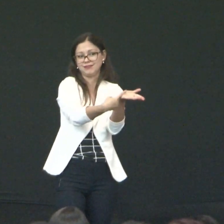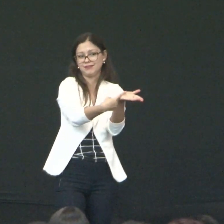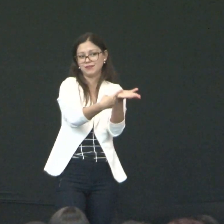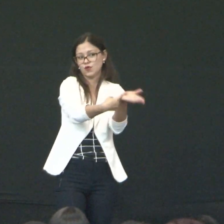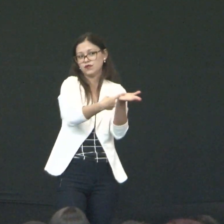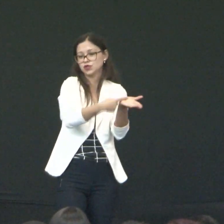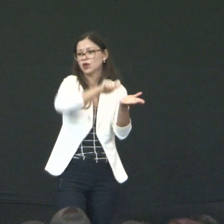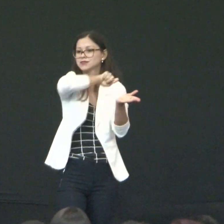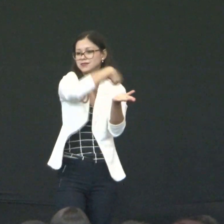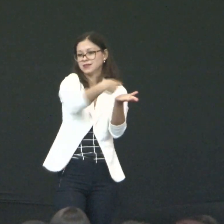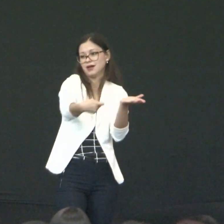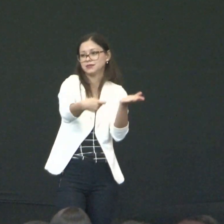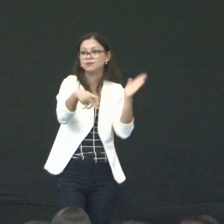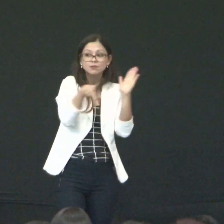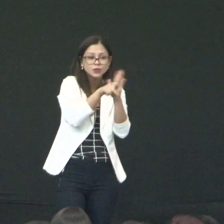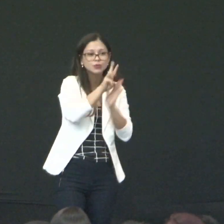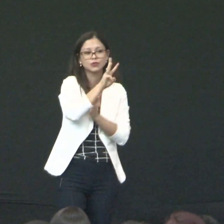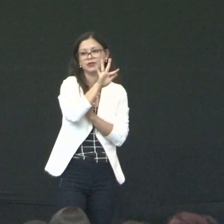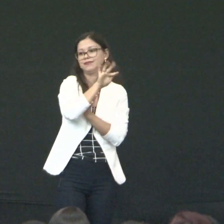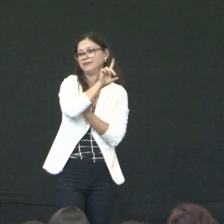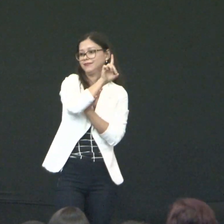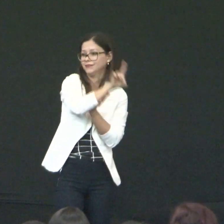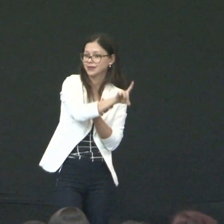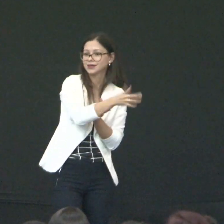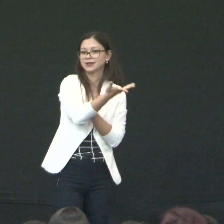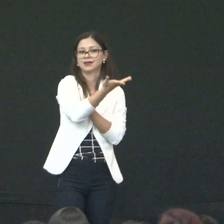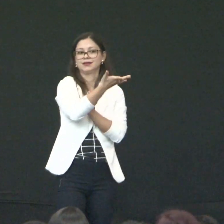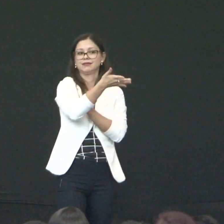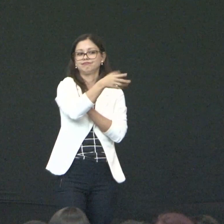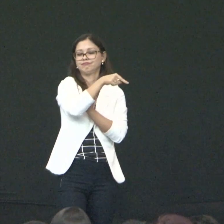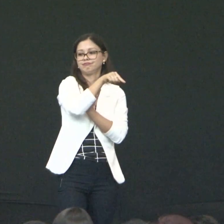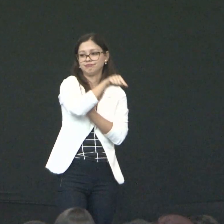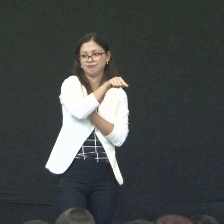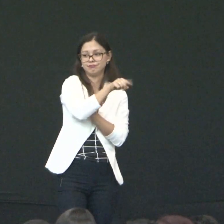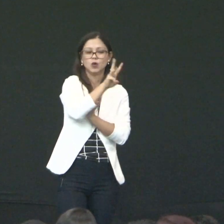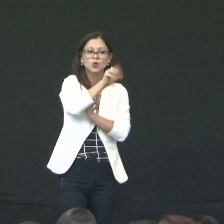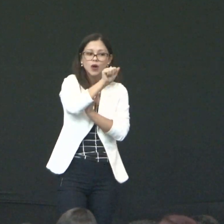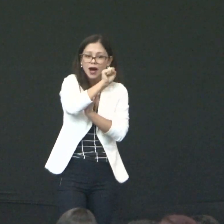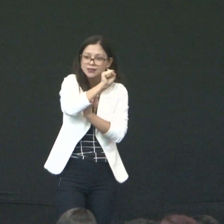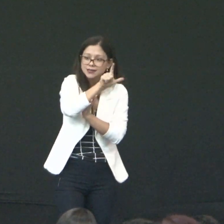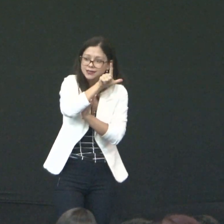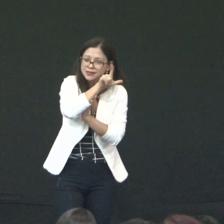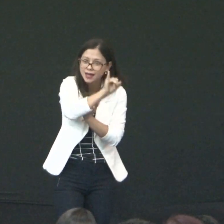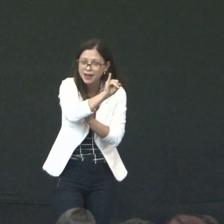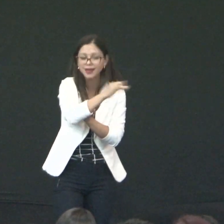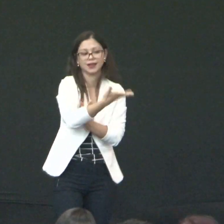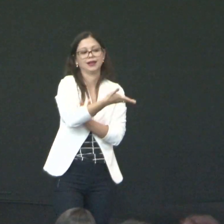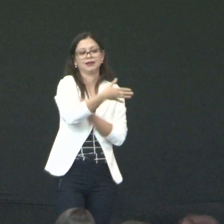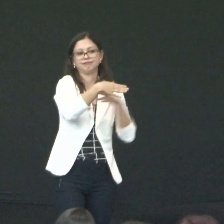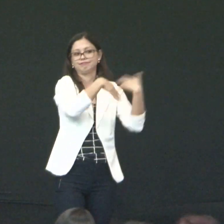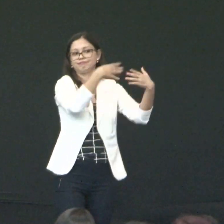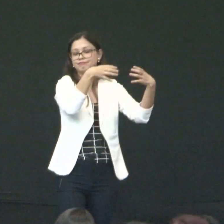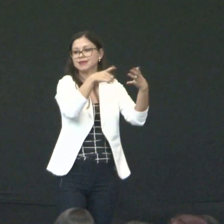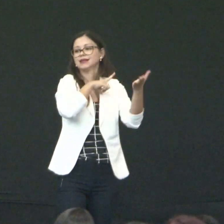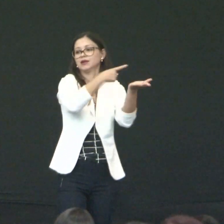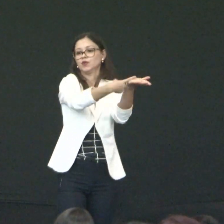entre aquilo que é convencionalizado, utilizado pela Federação de Surdos